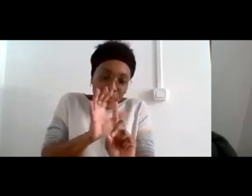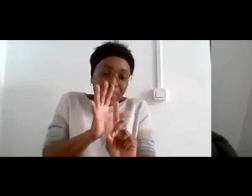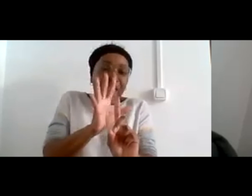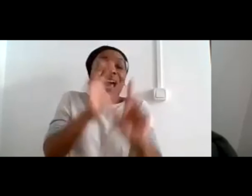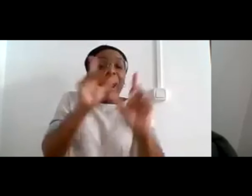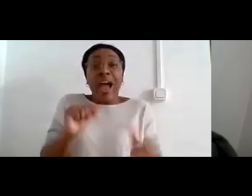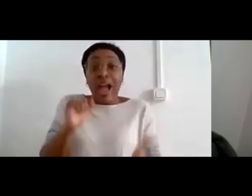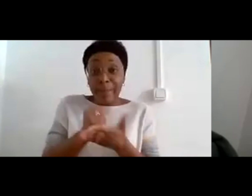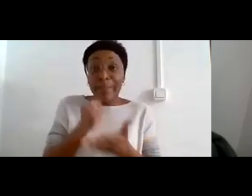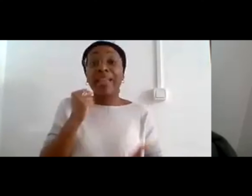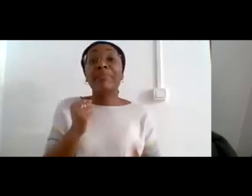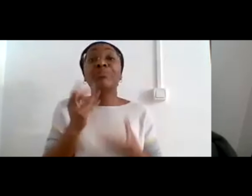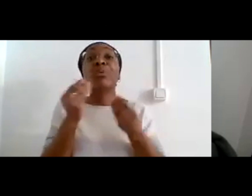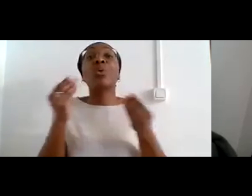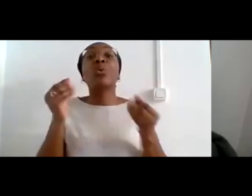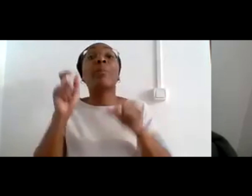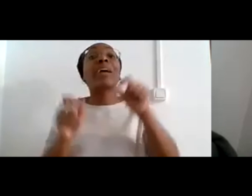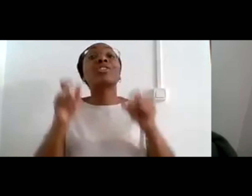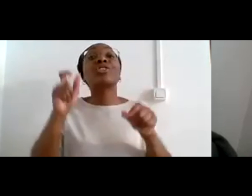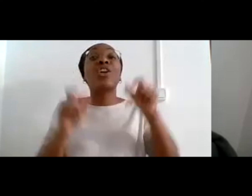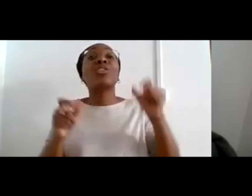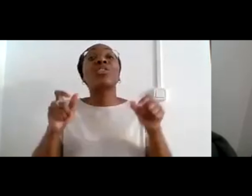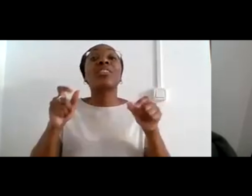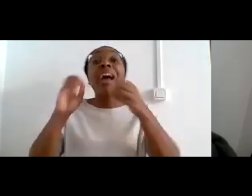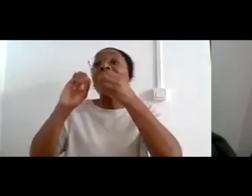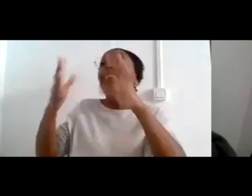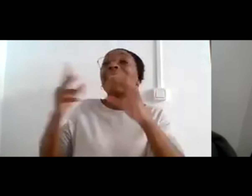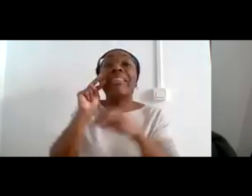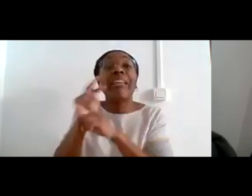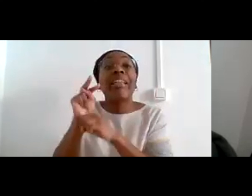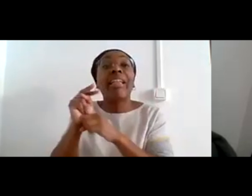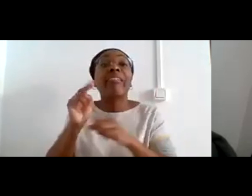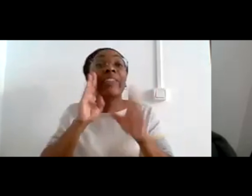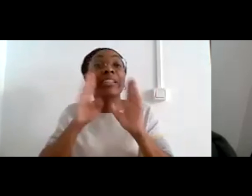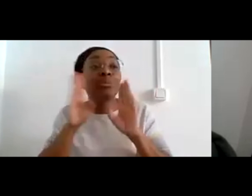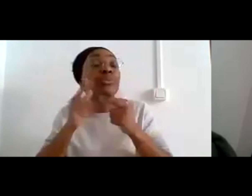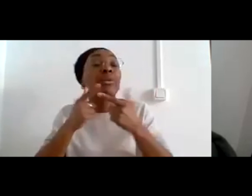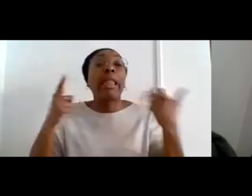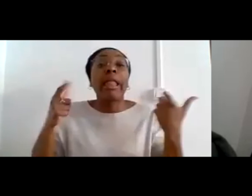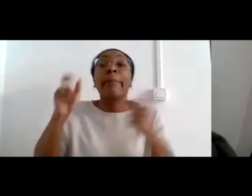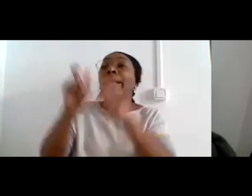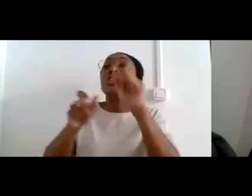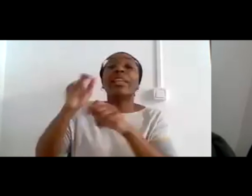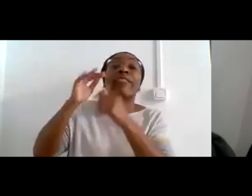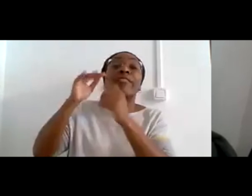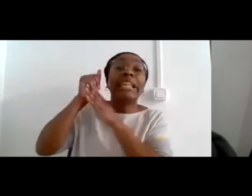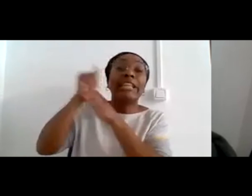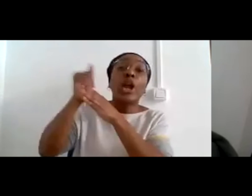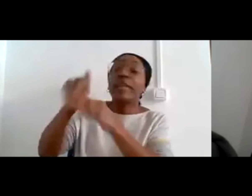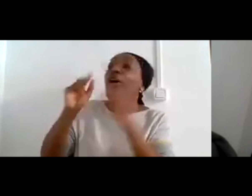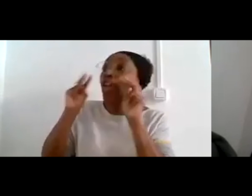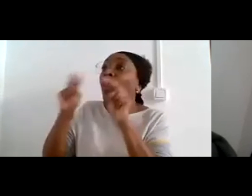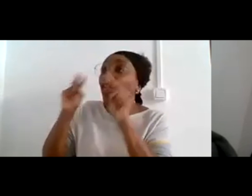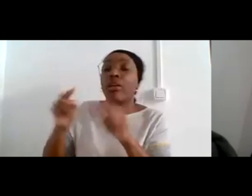Beaucoup de monde suivent les influenceurs. Nous, nous suivons Christ. C'est lui notre influenceur. C'est